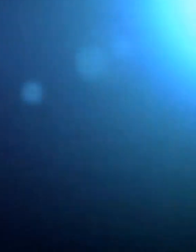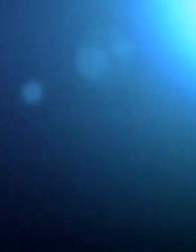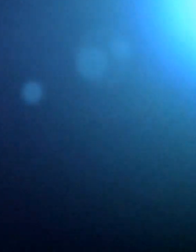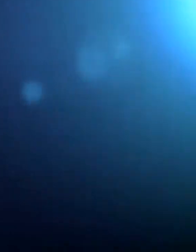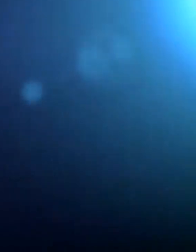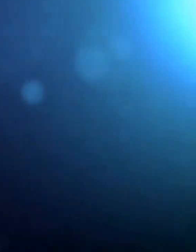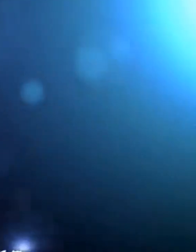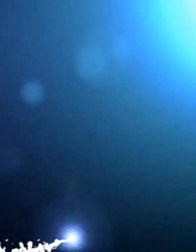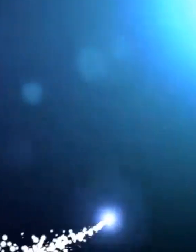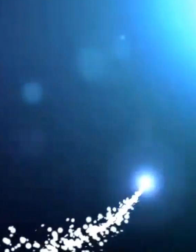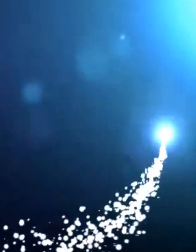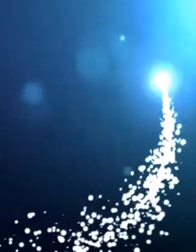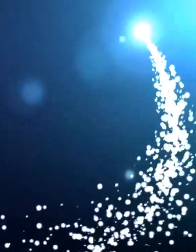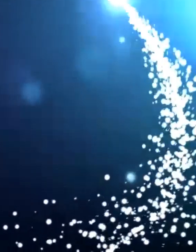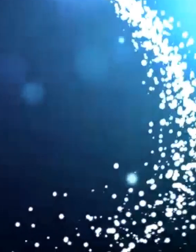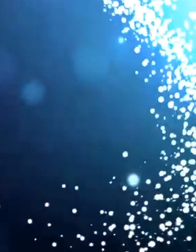e